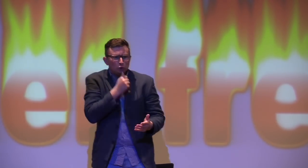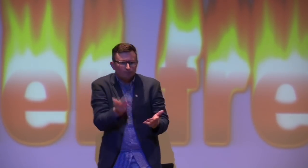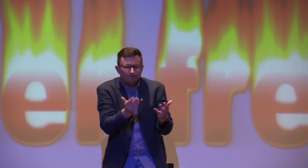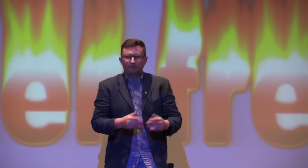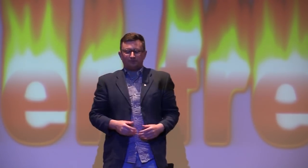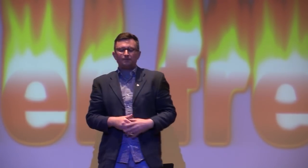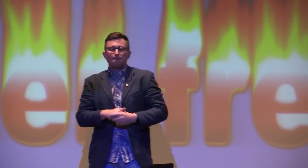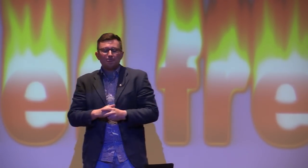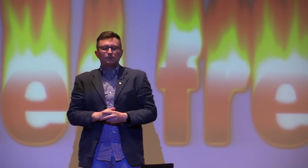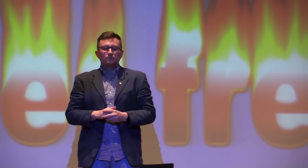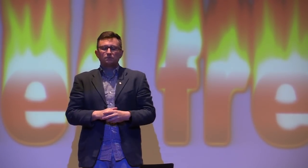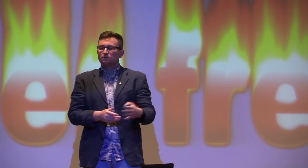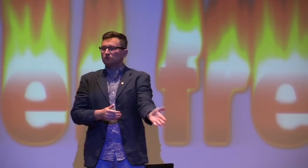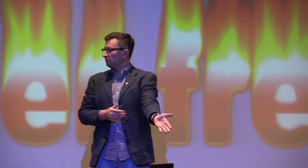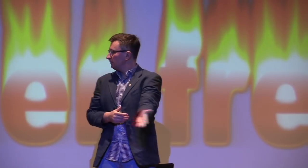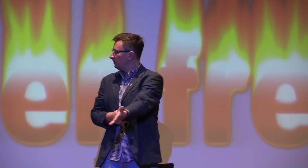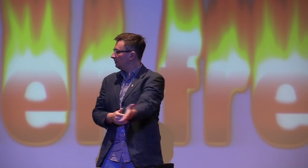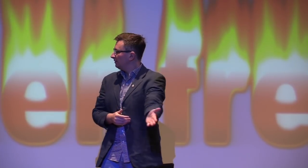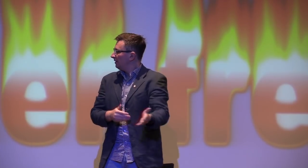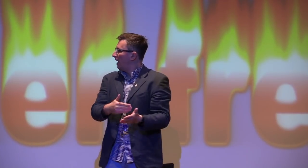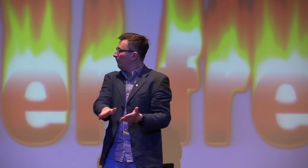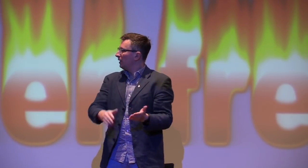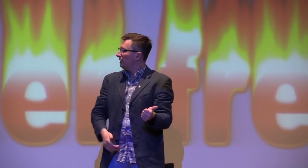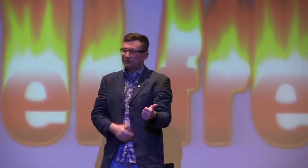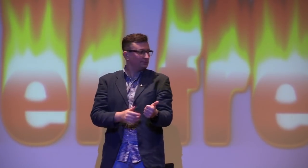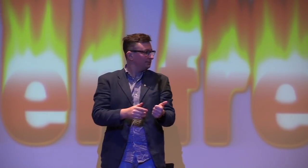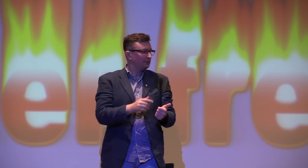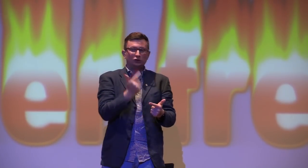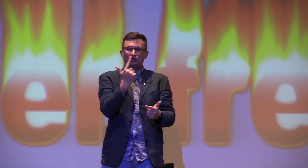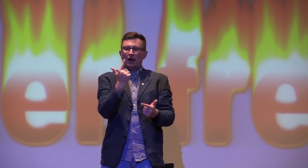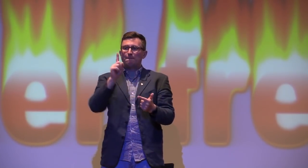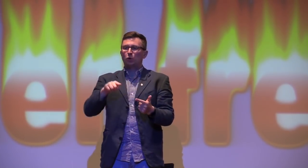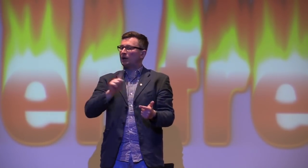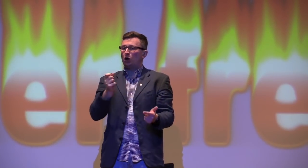her. Ich meine, wir gucken natürlich von oben da drauf